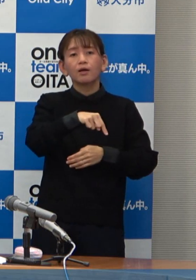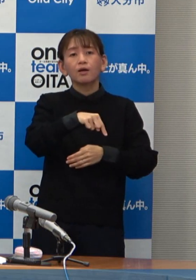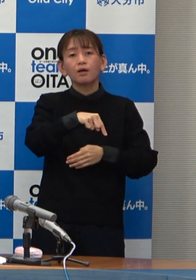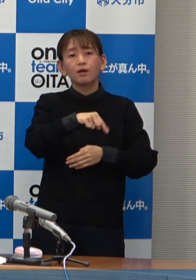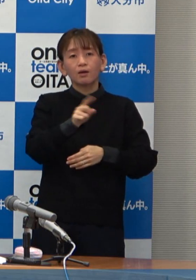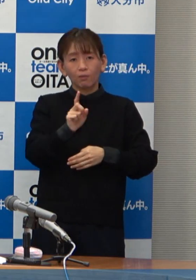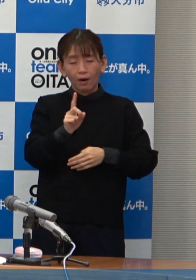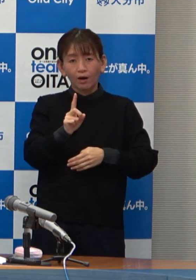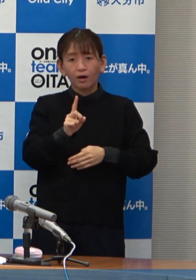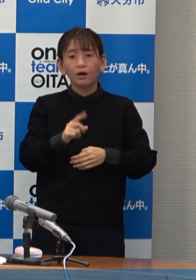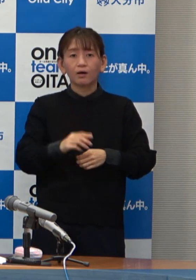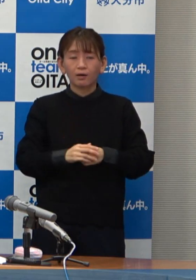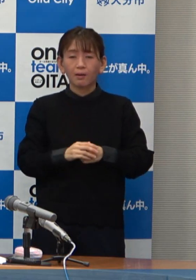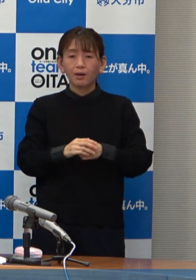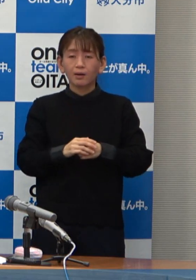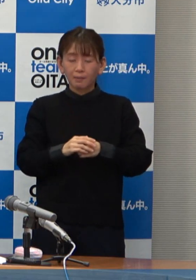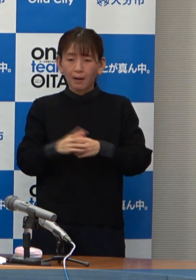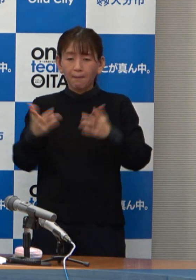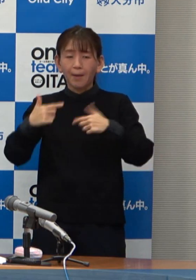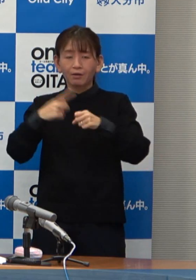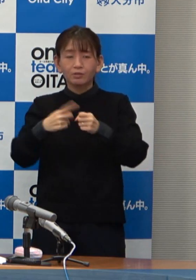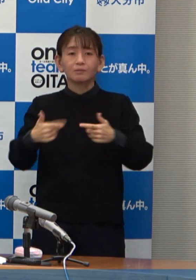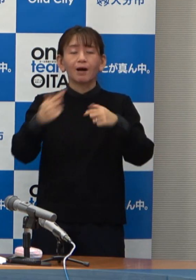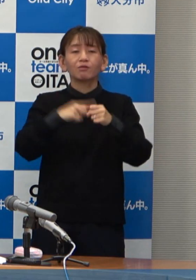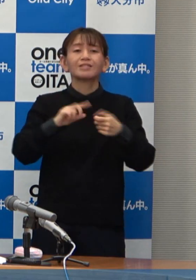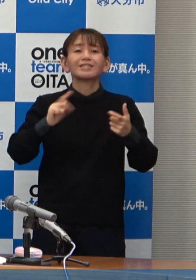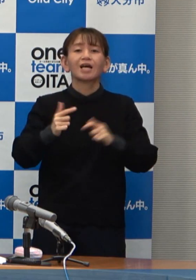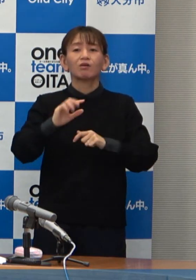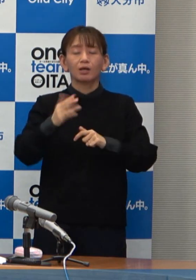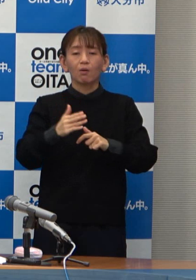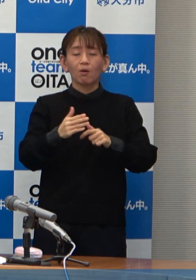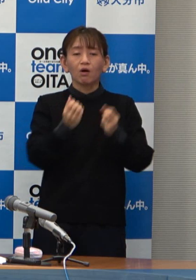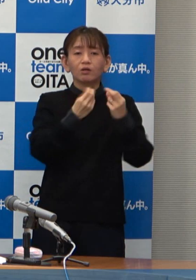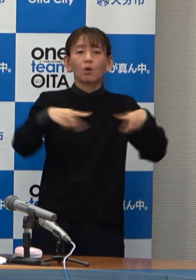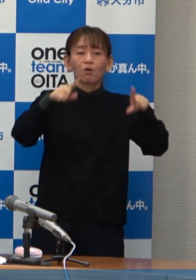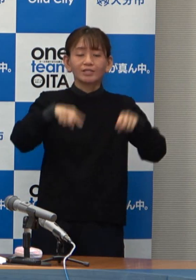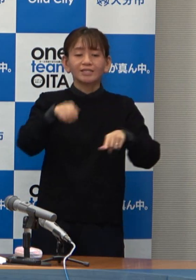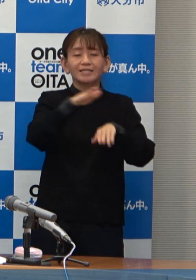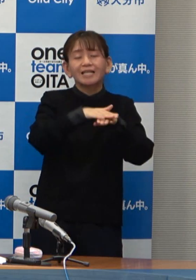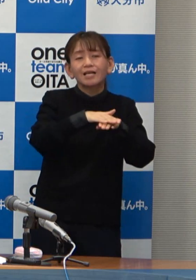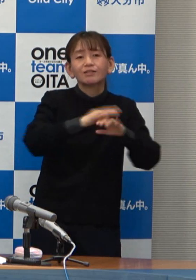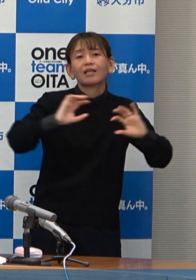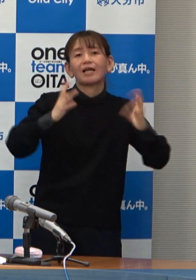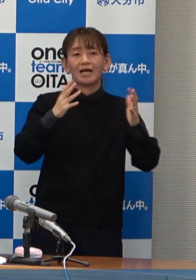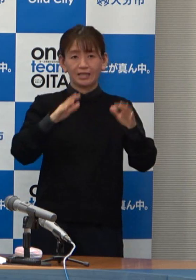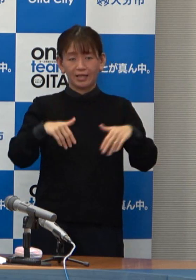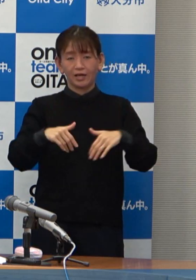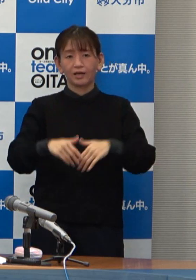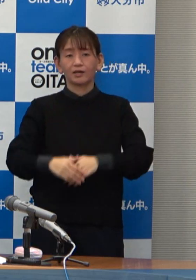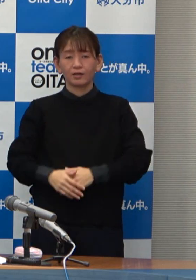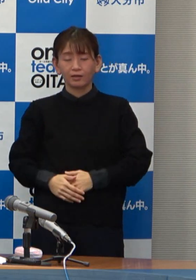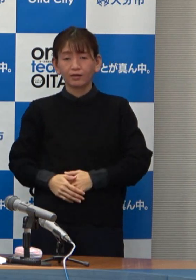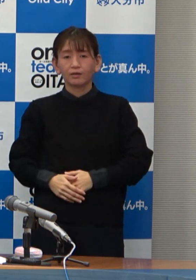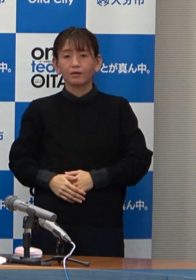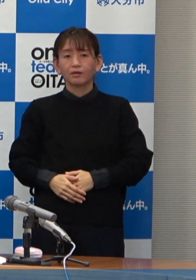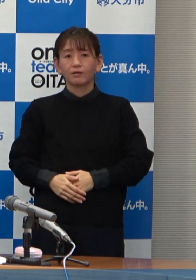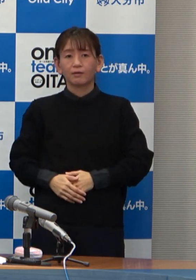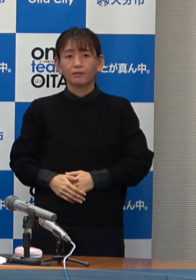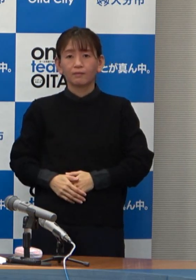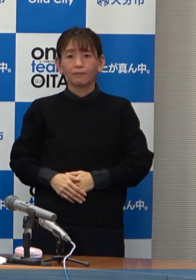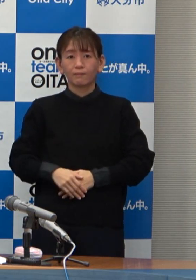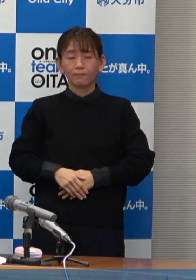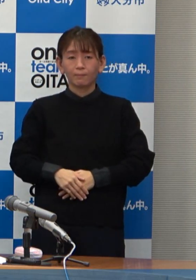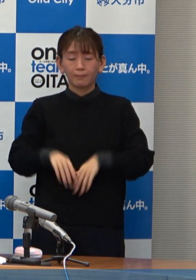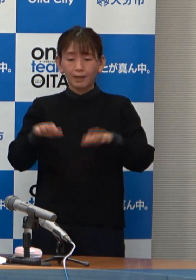あの年によって違いますけど重なるものがなかったんですで成長校祭りが今年から